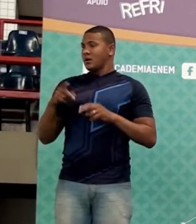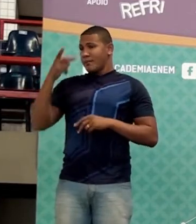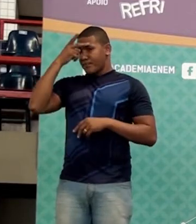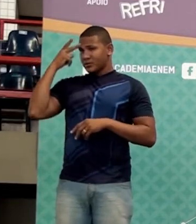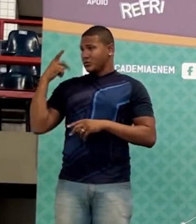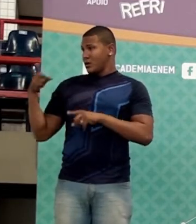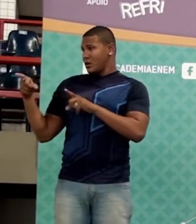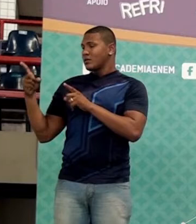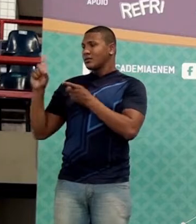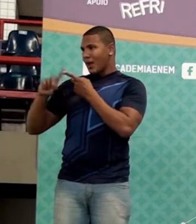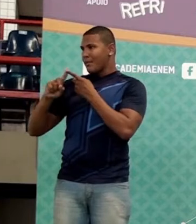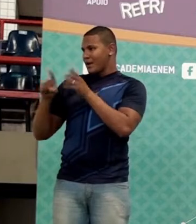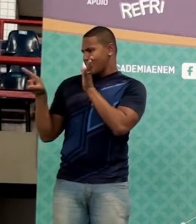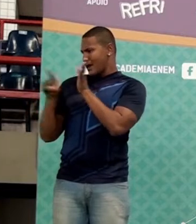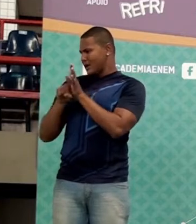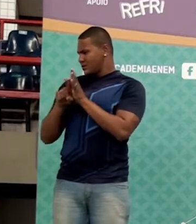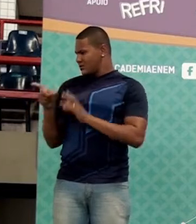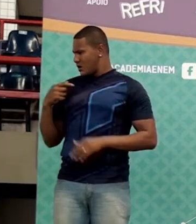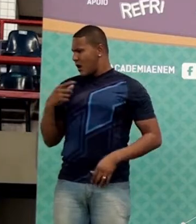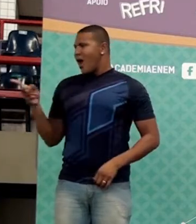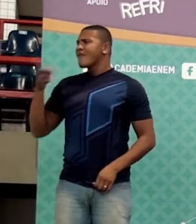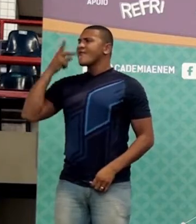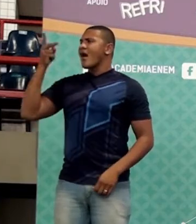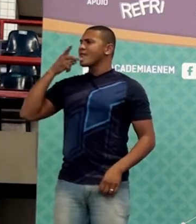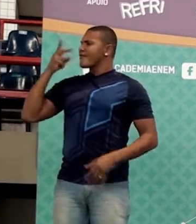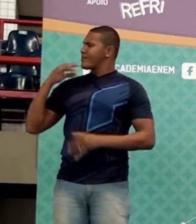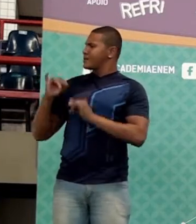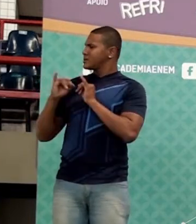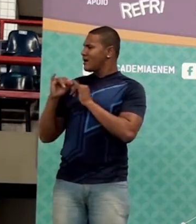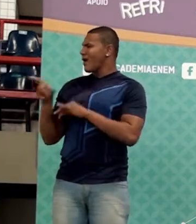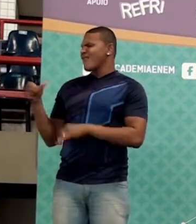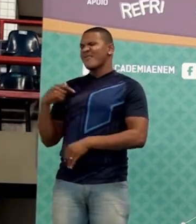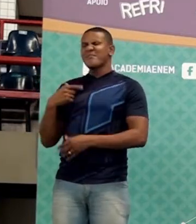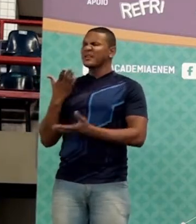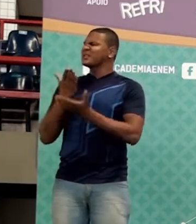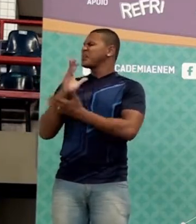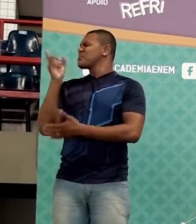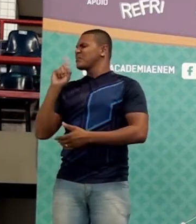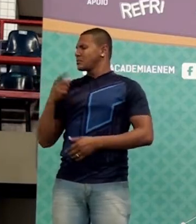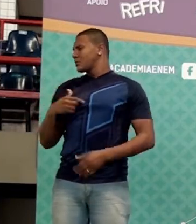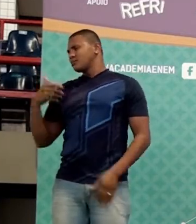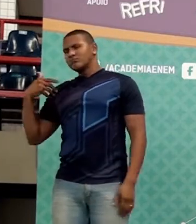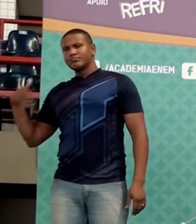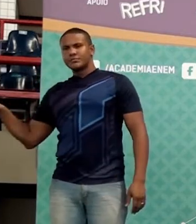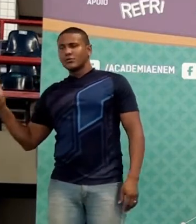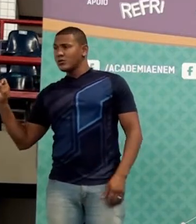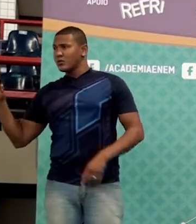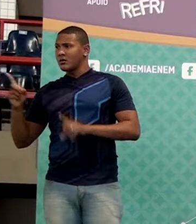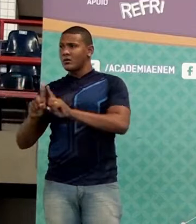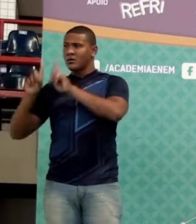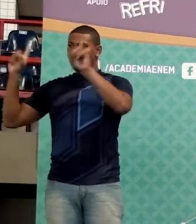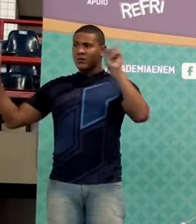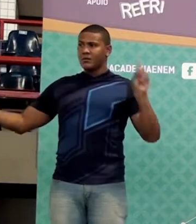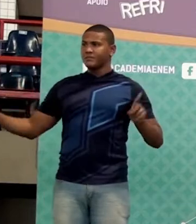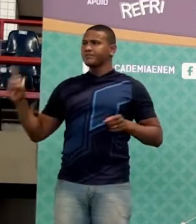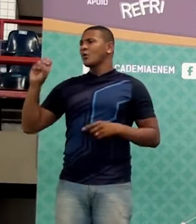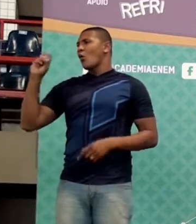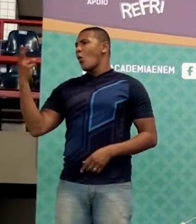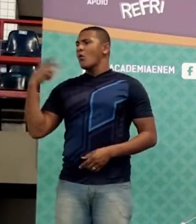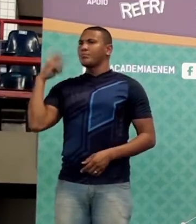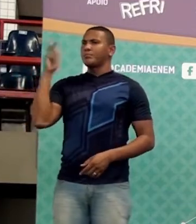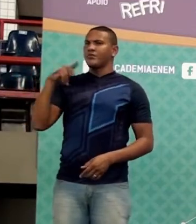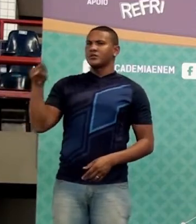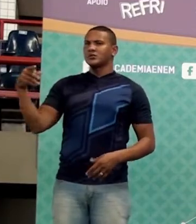gente. Aquela amiga da gente, ou aquele amigo que diz, menino, tu não vai passar não, né? Um professor que entra em sala